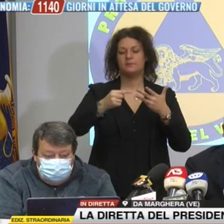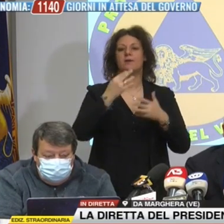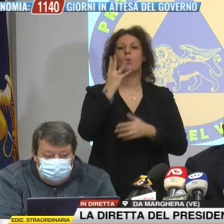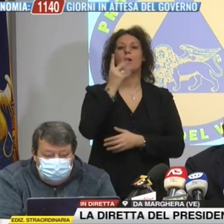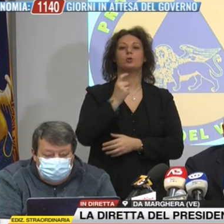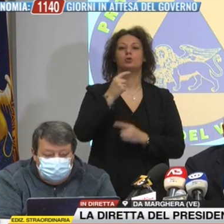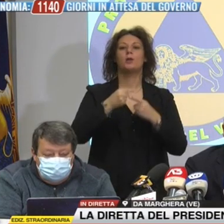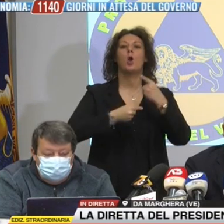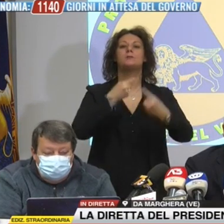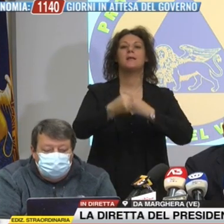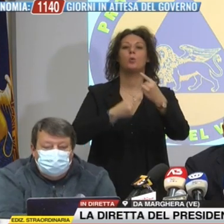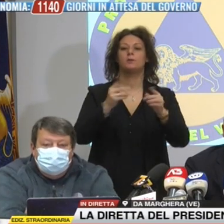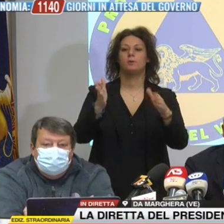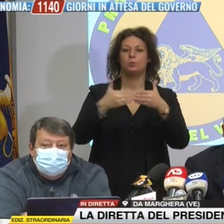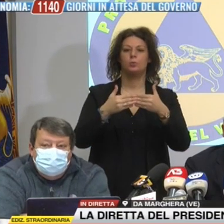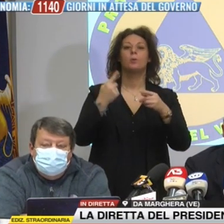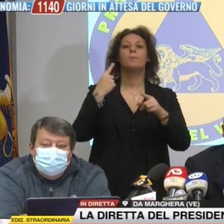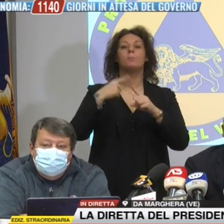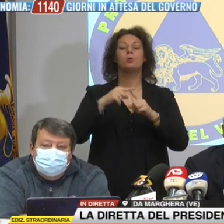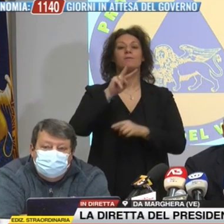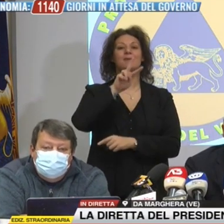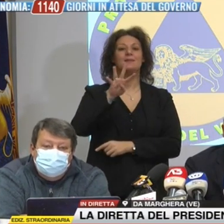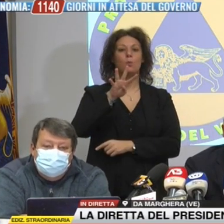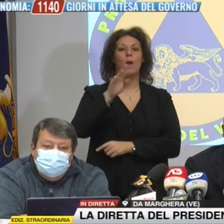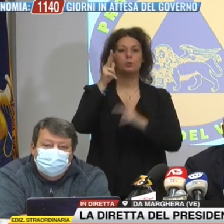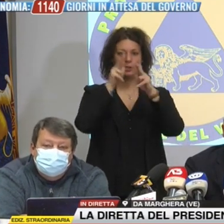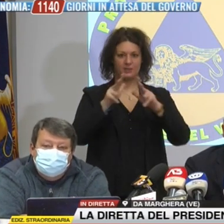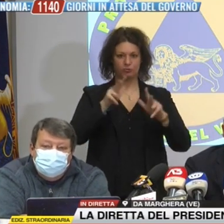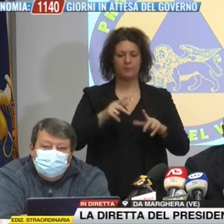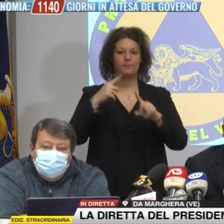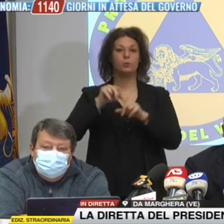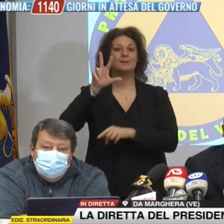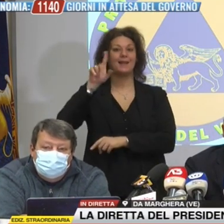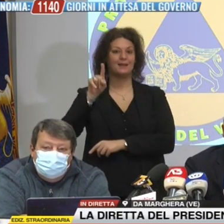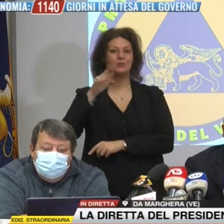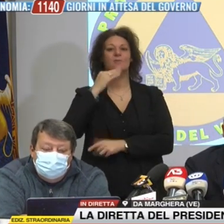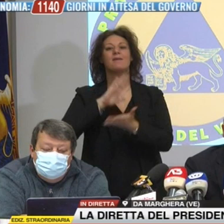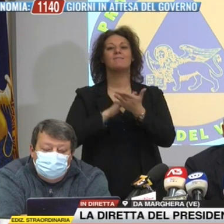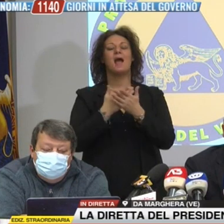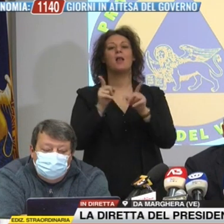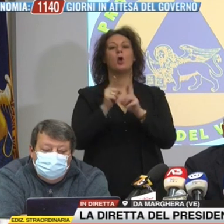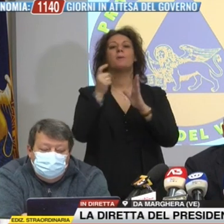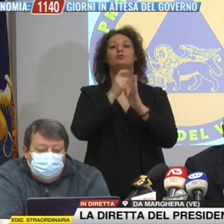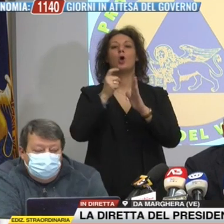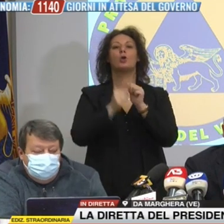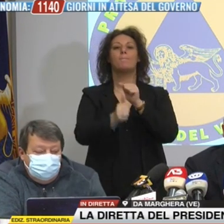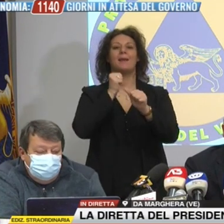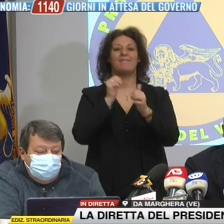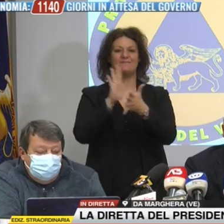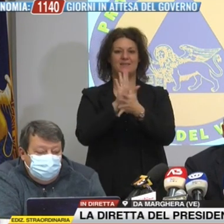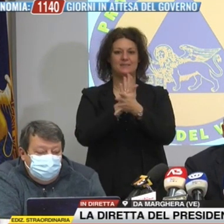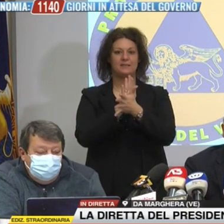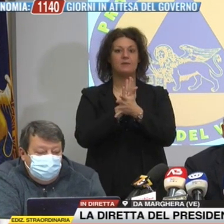il 24 dicembre e il 31, giorni prefestivi, dobbiamo stare chiusi anche noi che lavoriamo dentro i centri